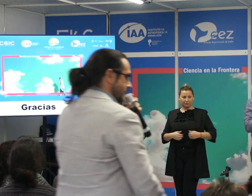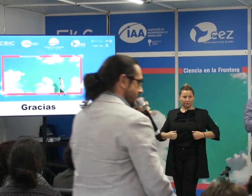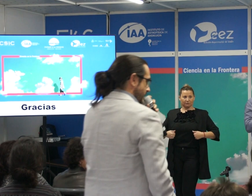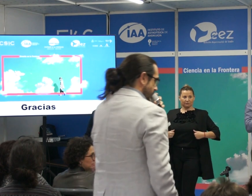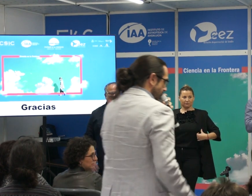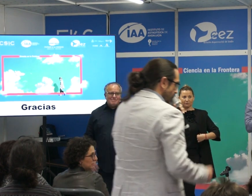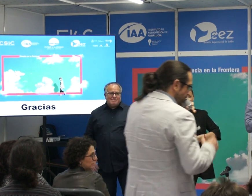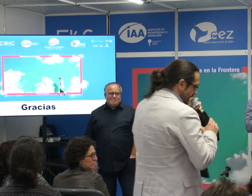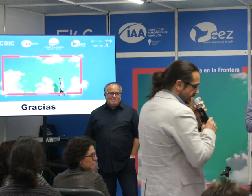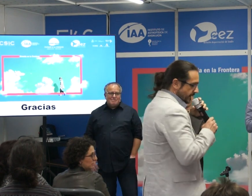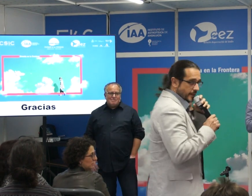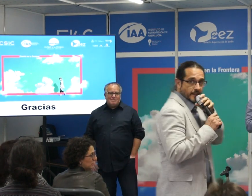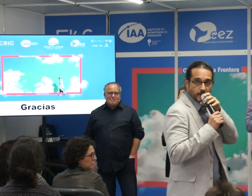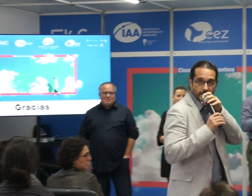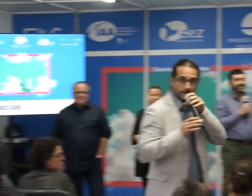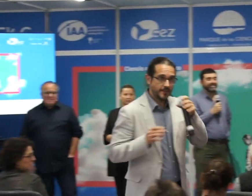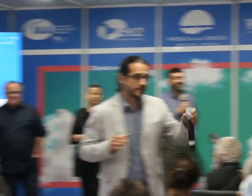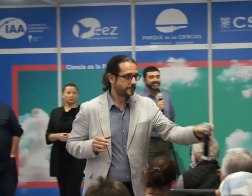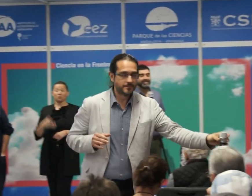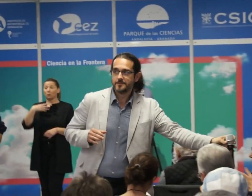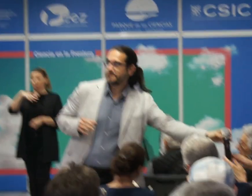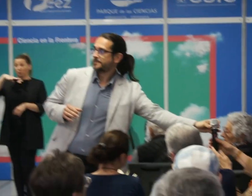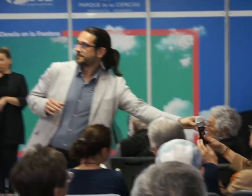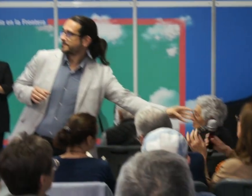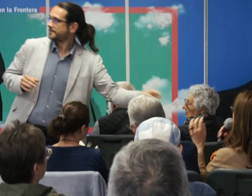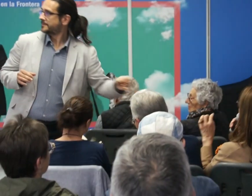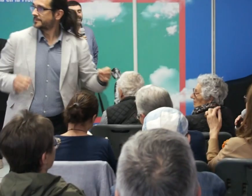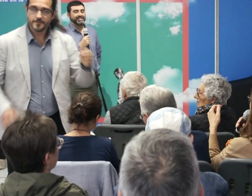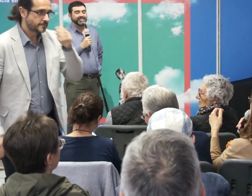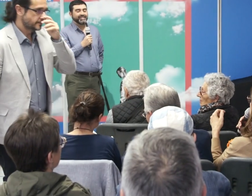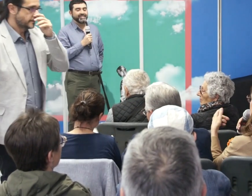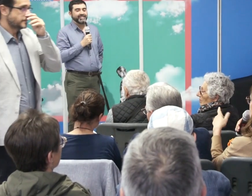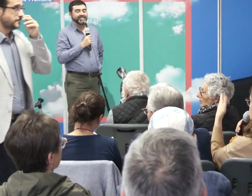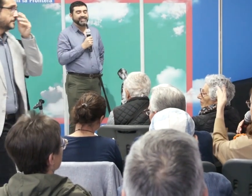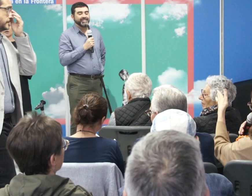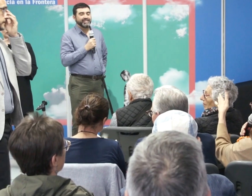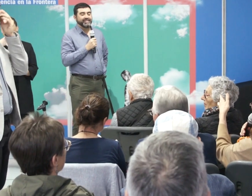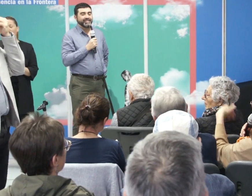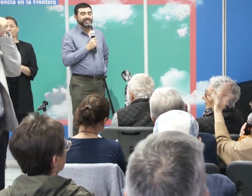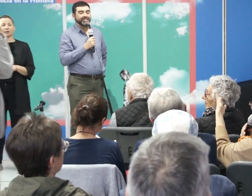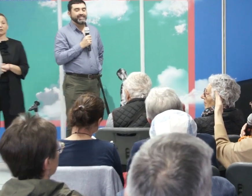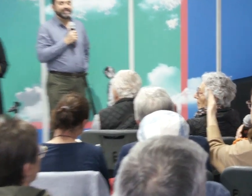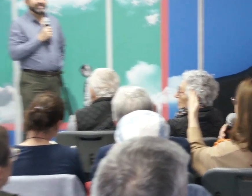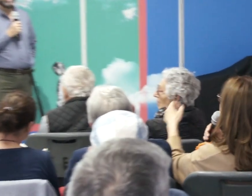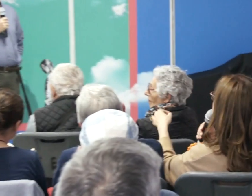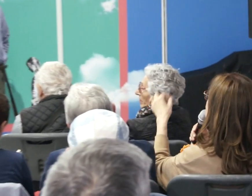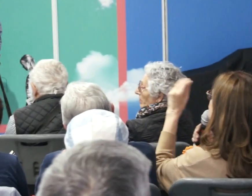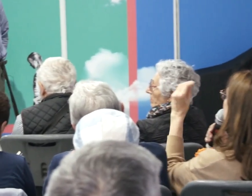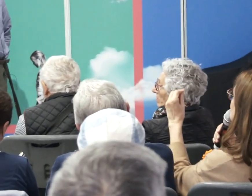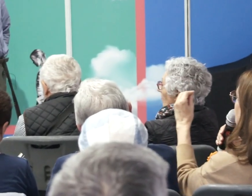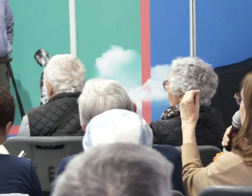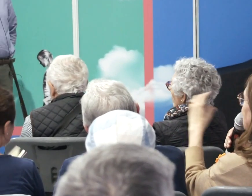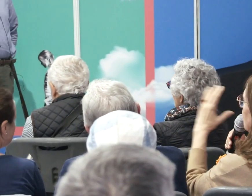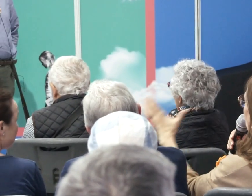¿Puedo decir algo sobre sonido también? Pues sí, lo digo. Pues yo quería apuntar también, abundante lo que ha dicho Enrique,